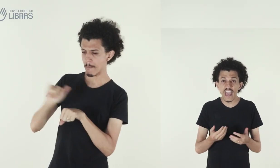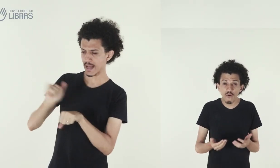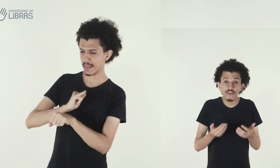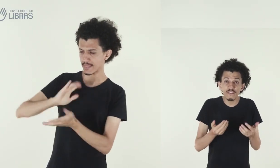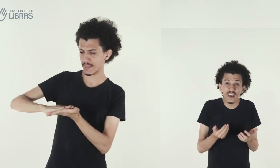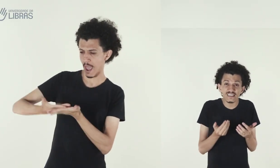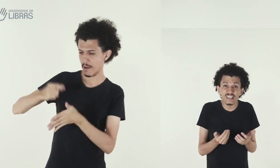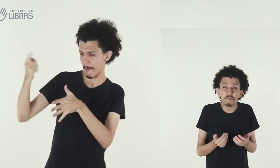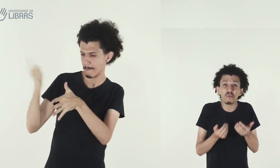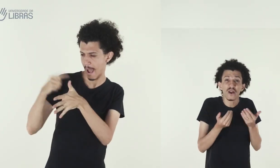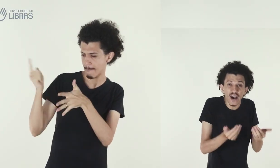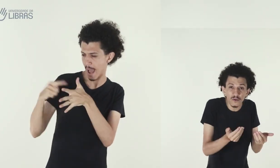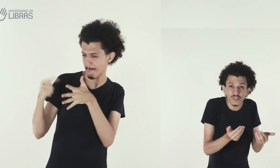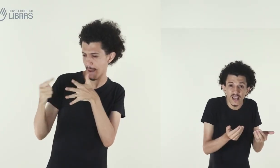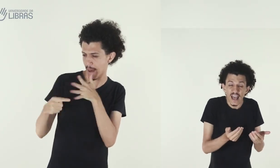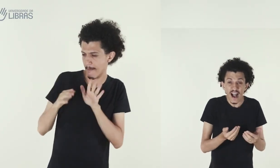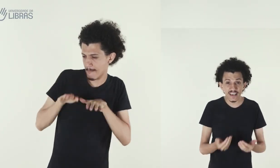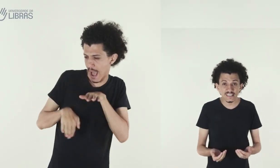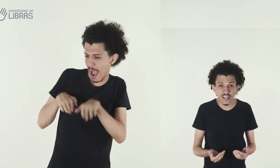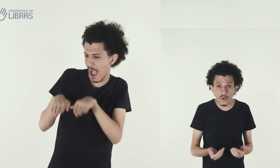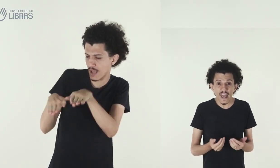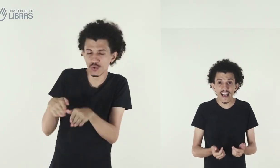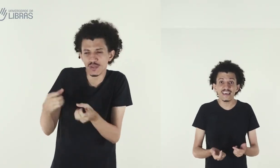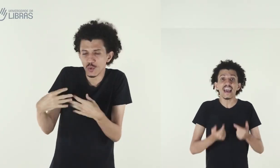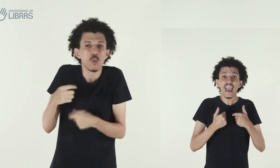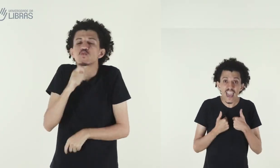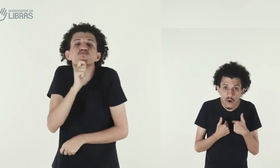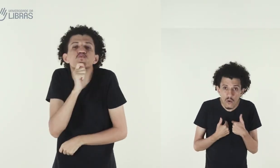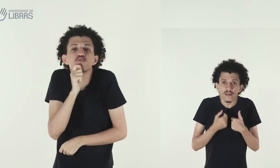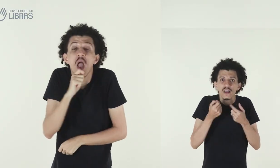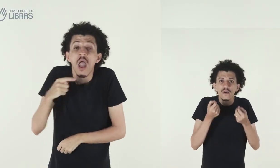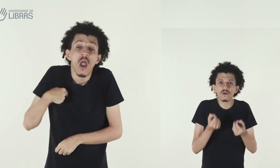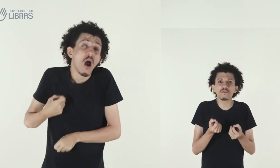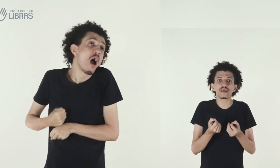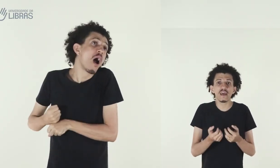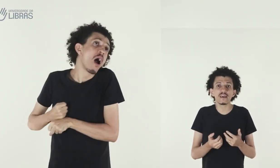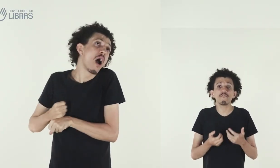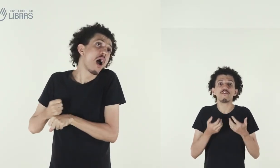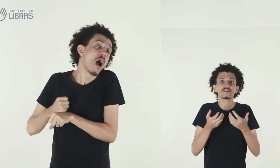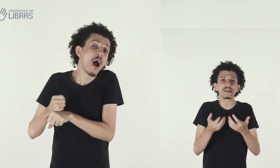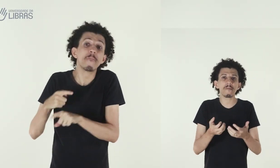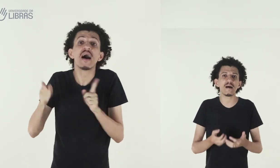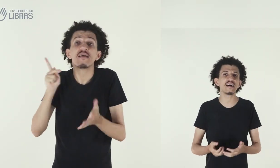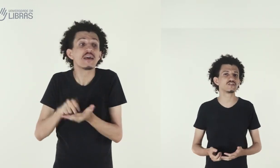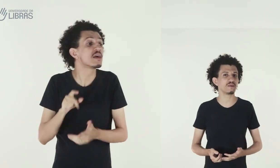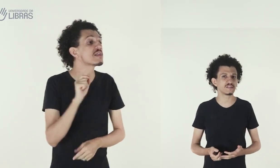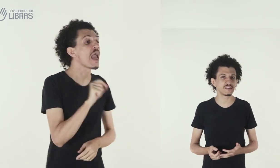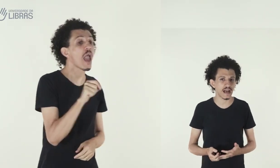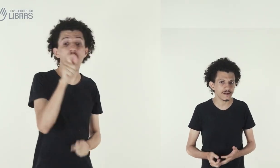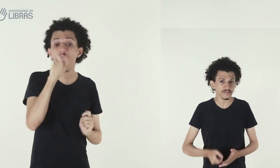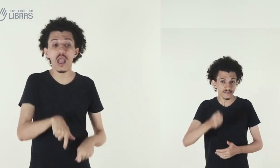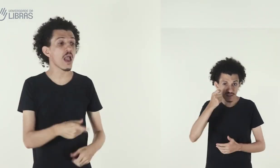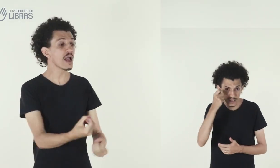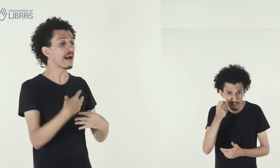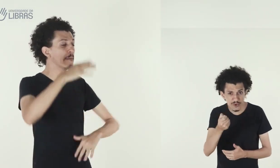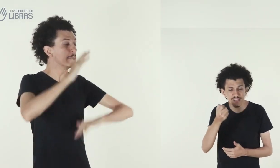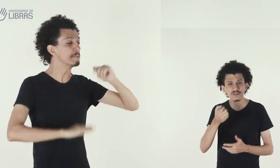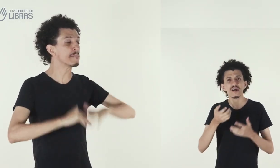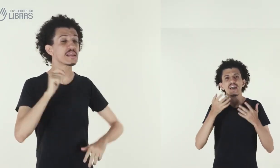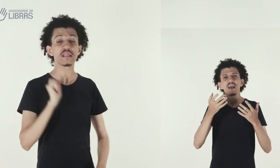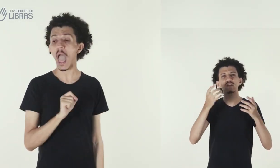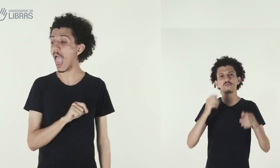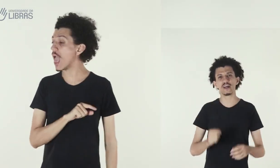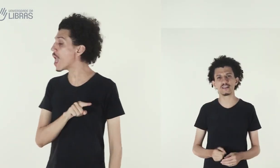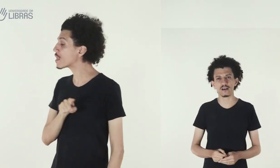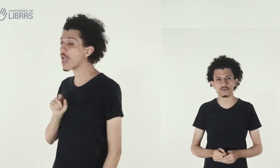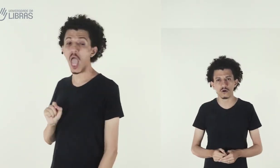técnicas. Eu vivi assim por anos. A questão é que eu não encontrei quem fosse capaz de me ensinar. Por